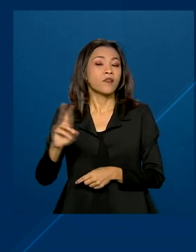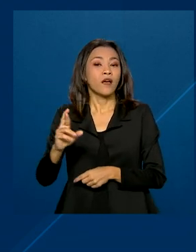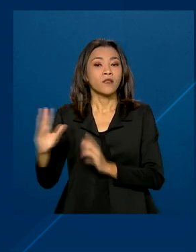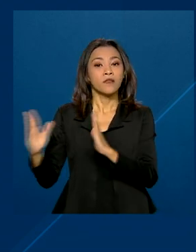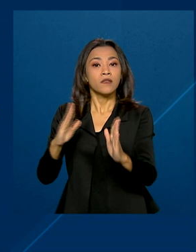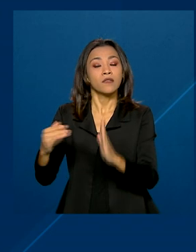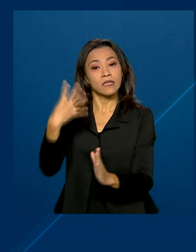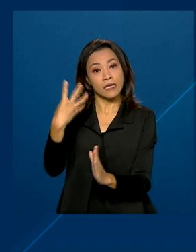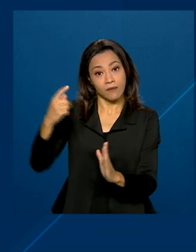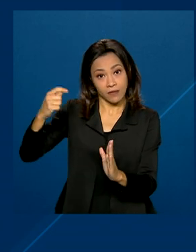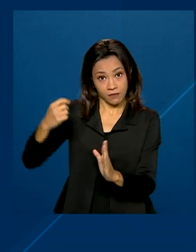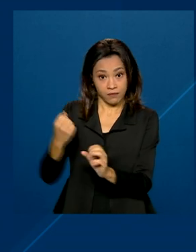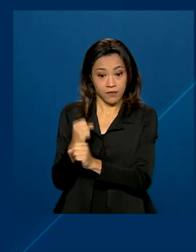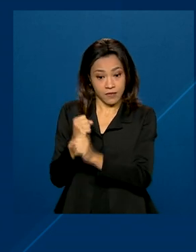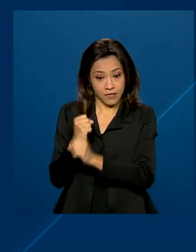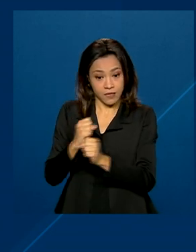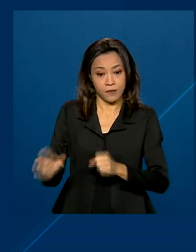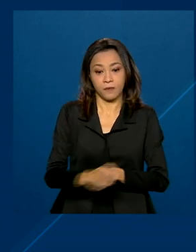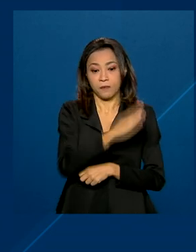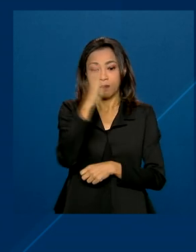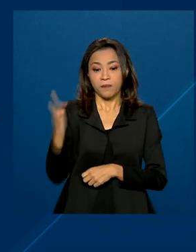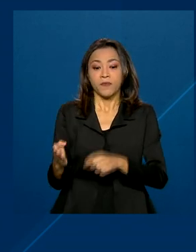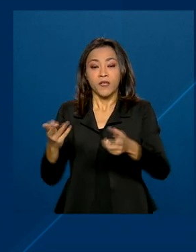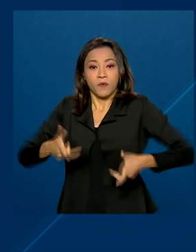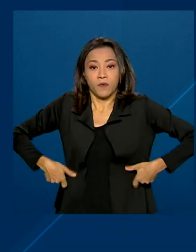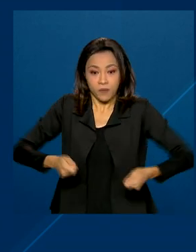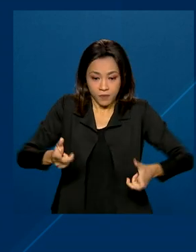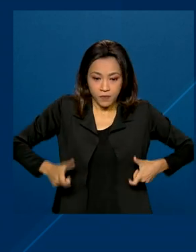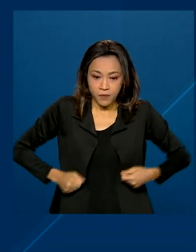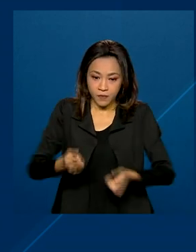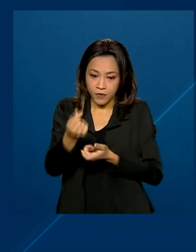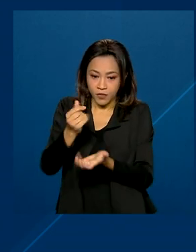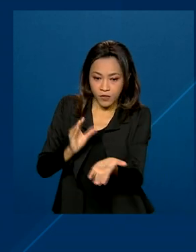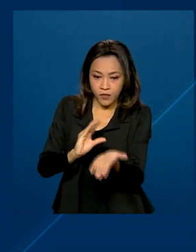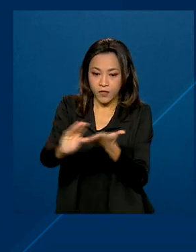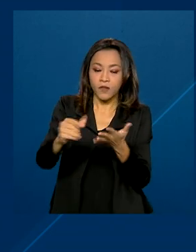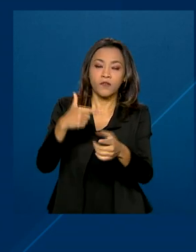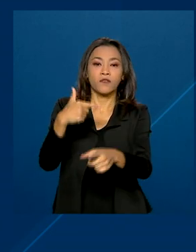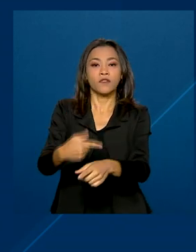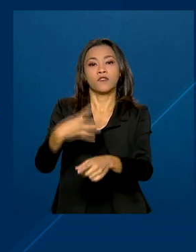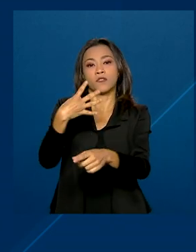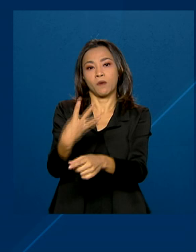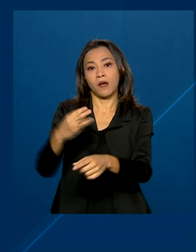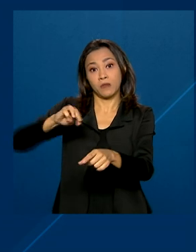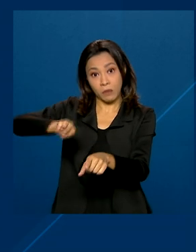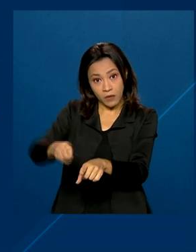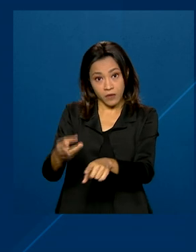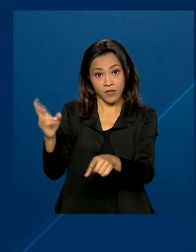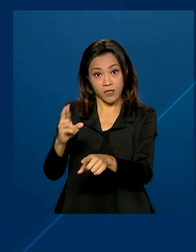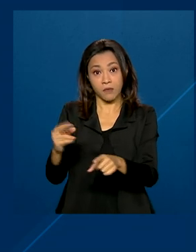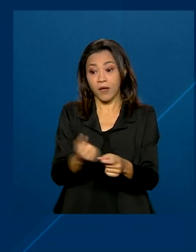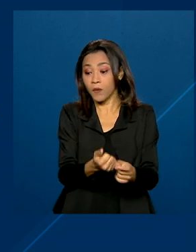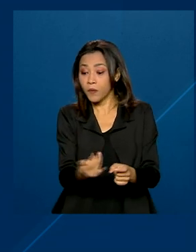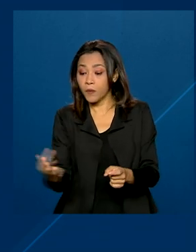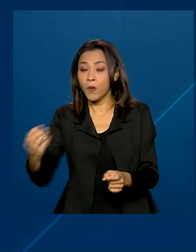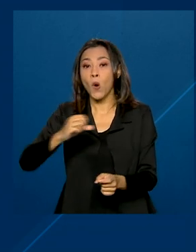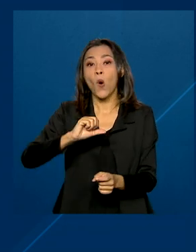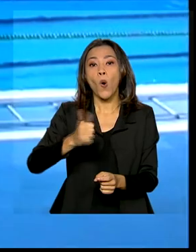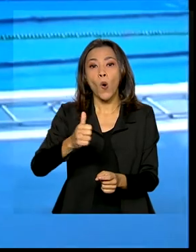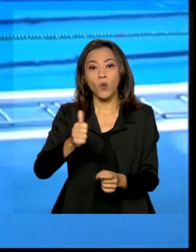o esporte paralímpico onde será destinado mais de 24 milhões de reais para onze modalidades